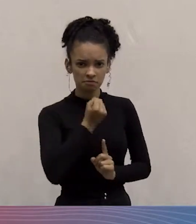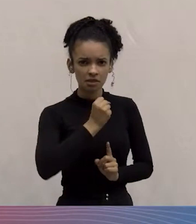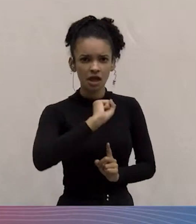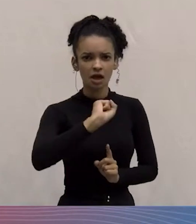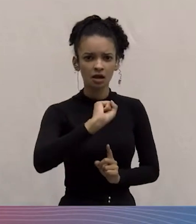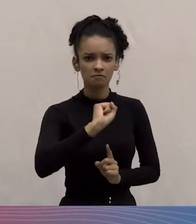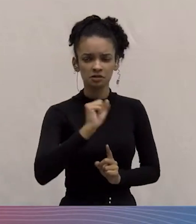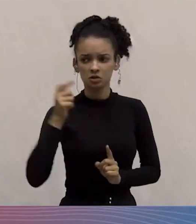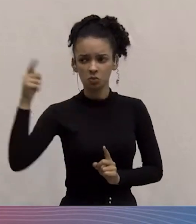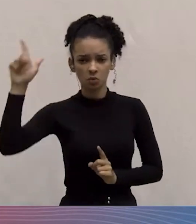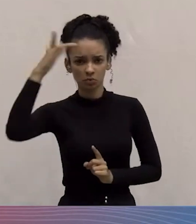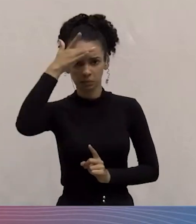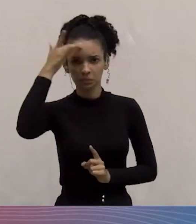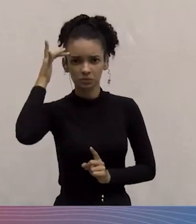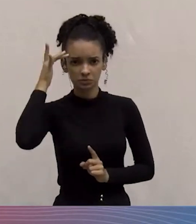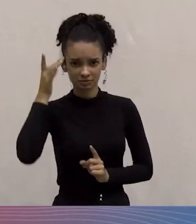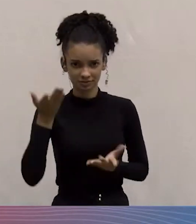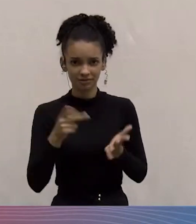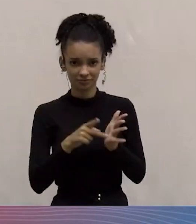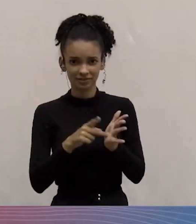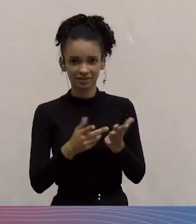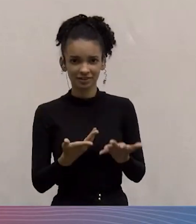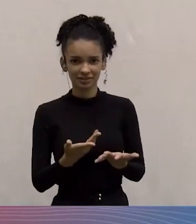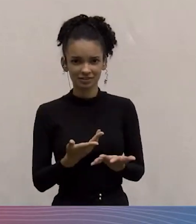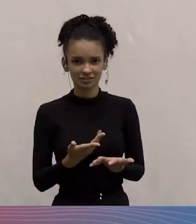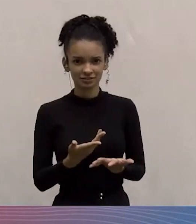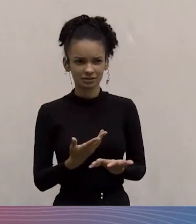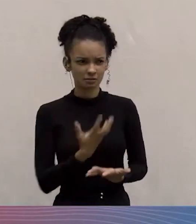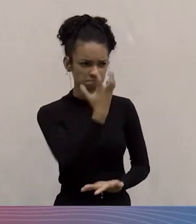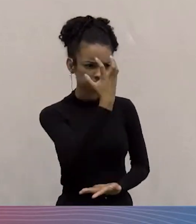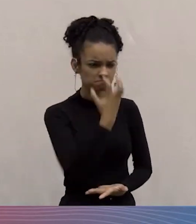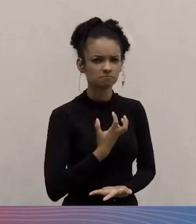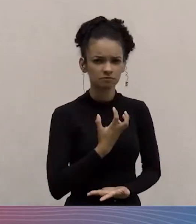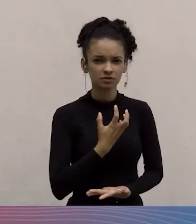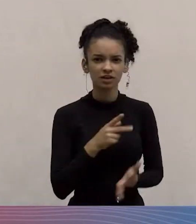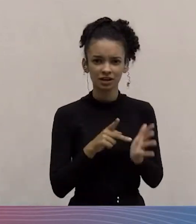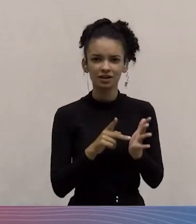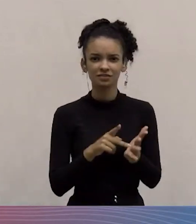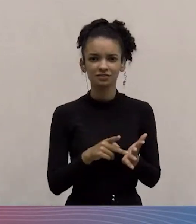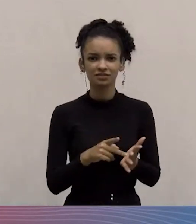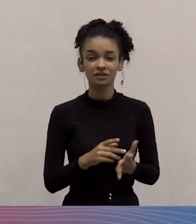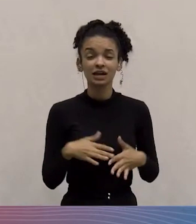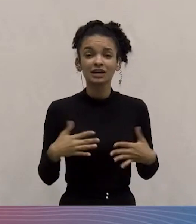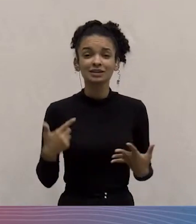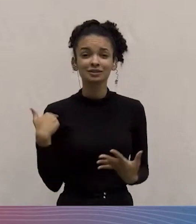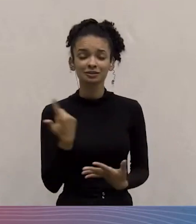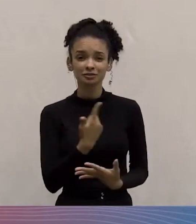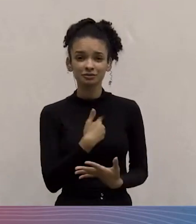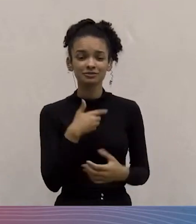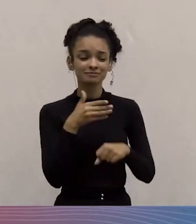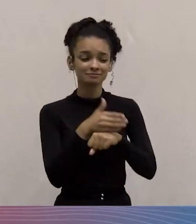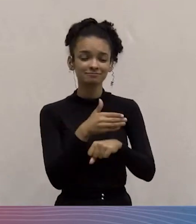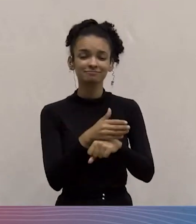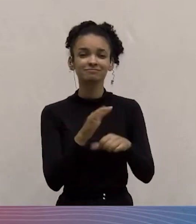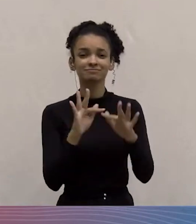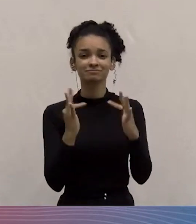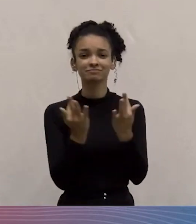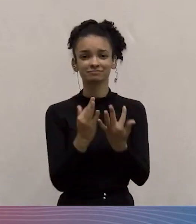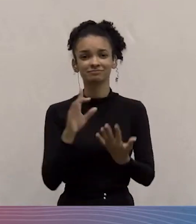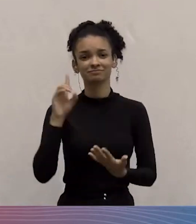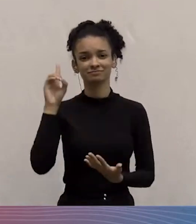inimigo comum, não é isso? Aí fica uma fera, não é isso? Então, irmão, nós somos da família de Deus.